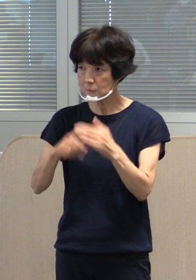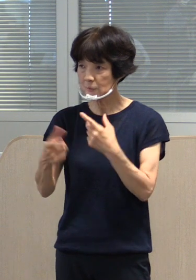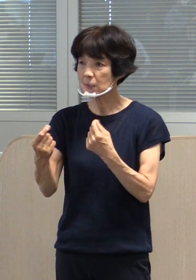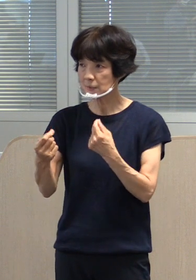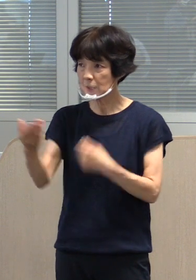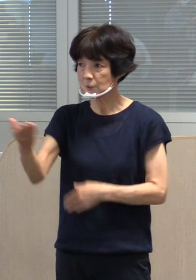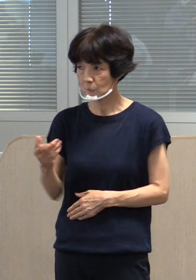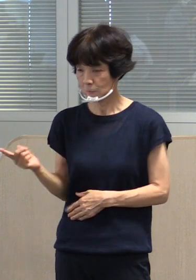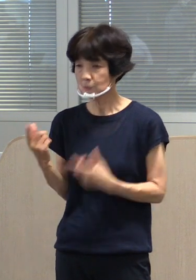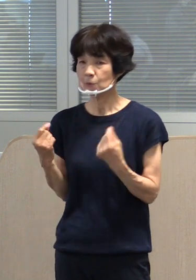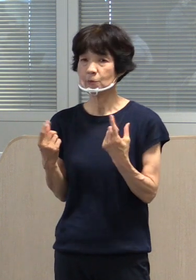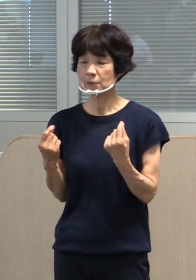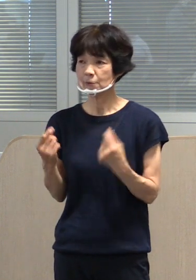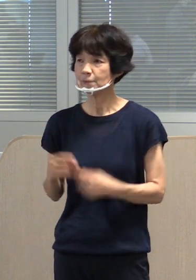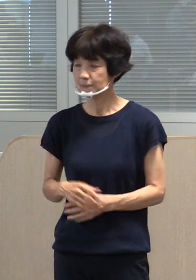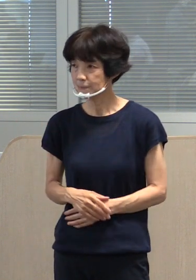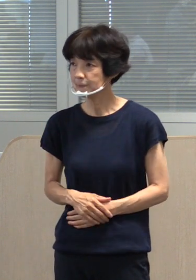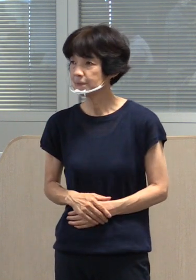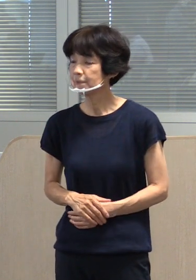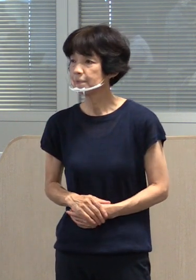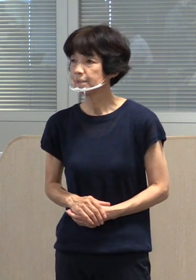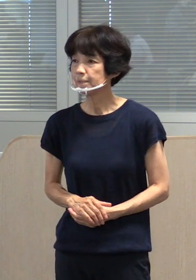ます。